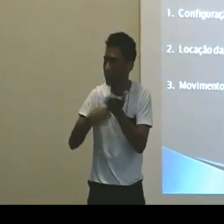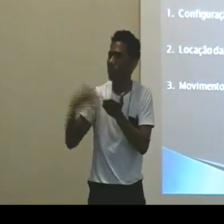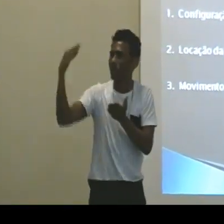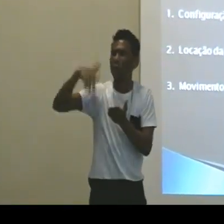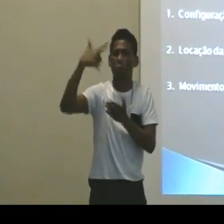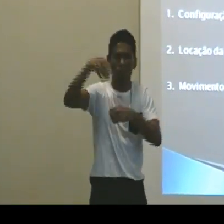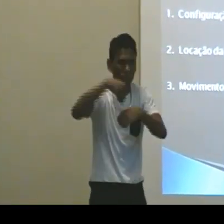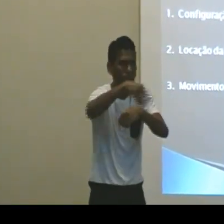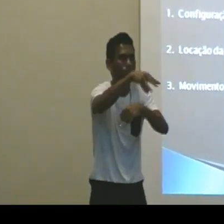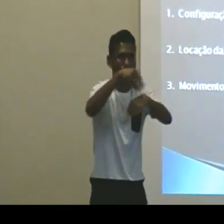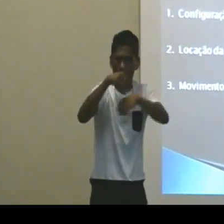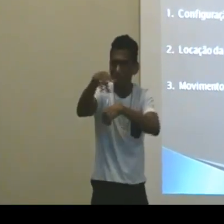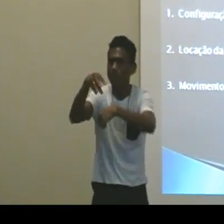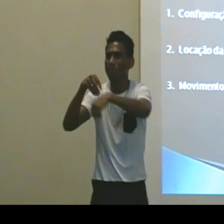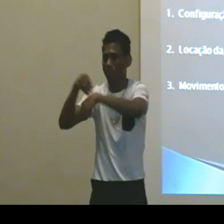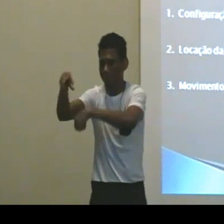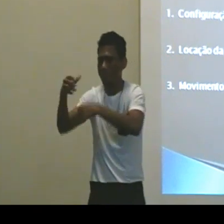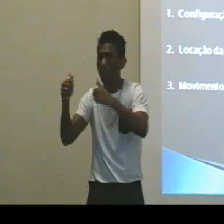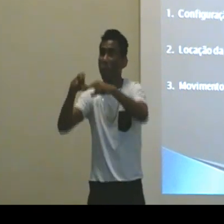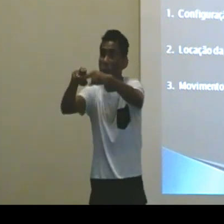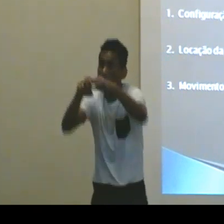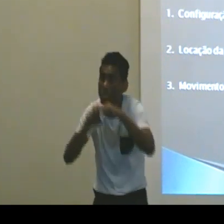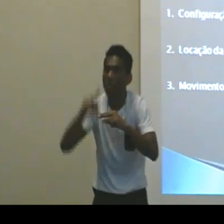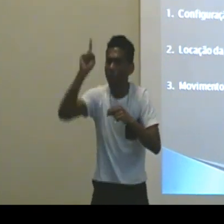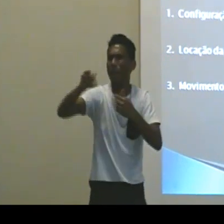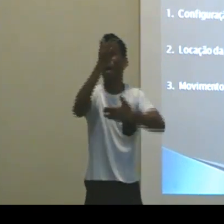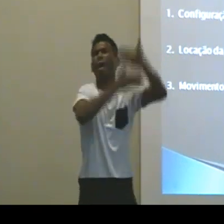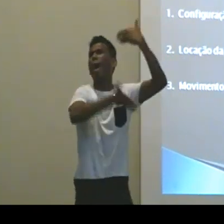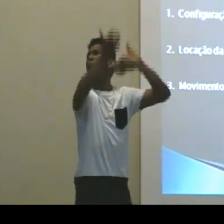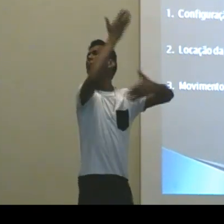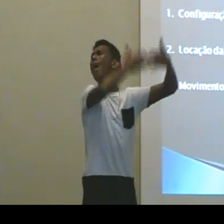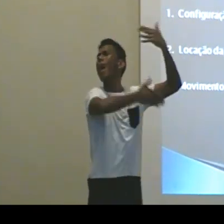Na próxima vez a gente volta aqui e fala sobre isso,